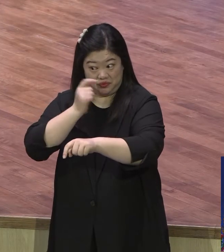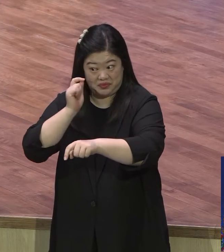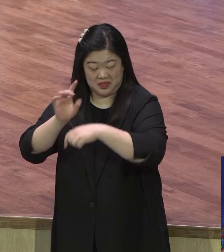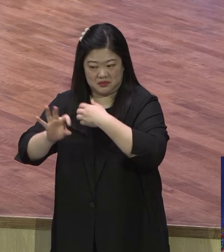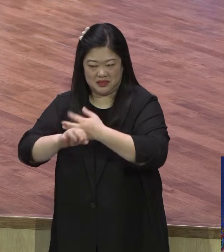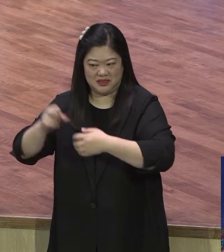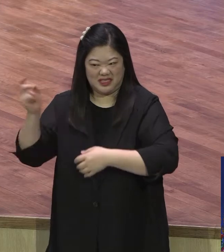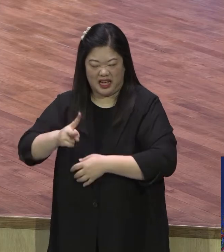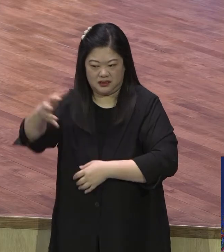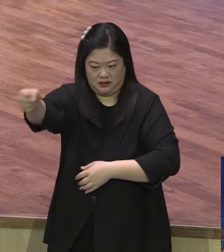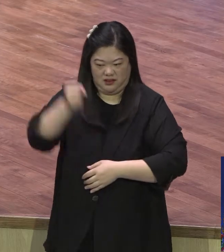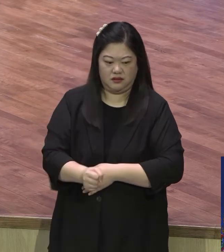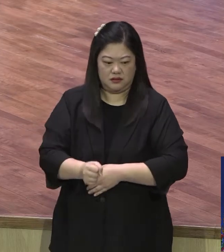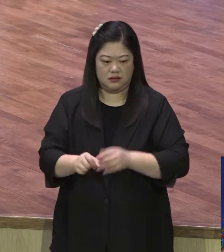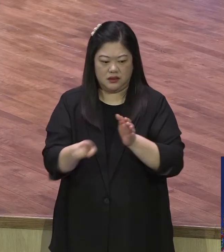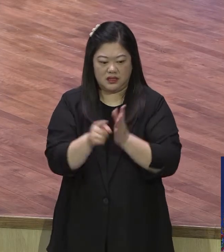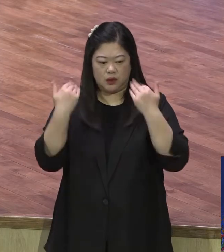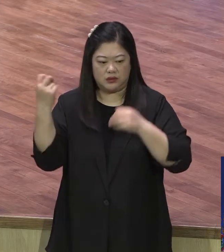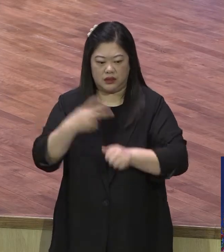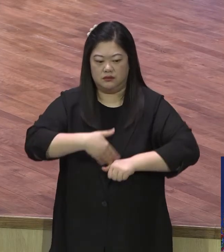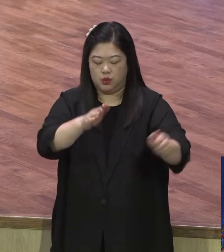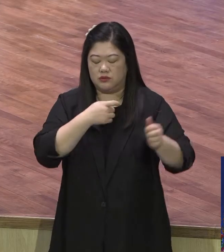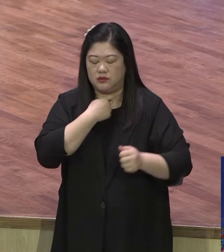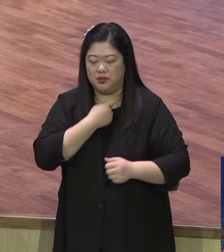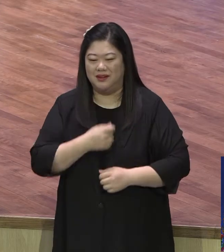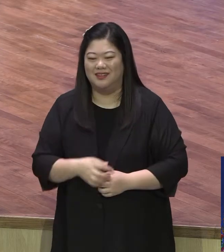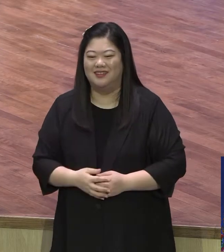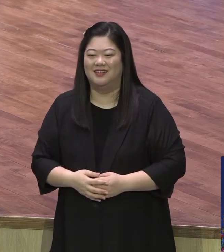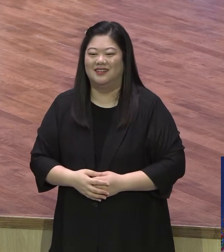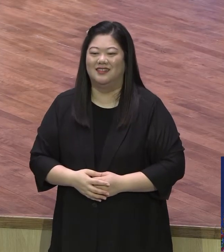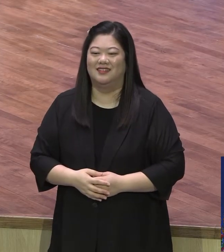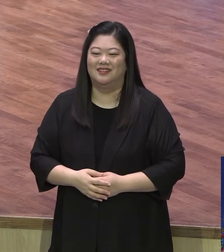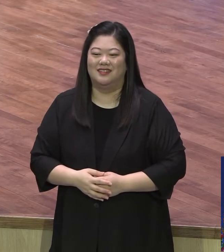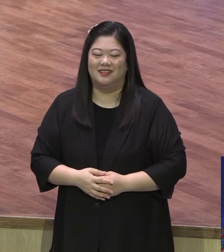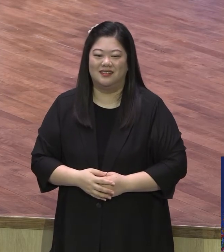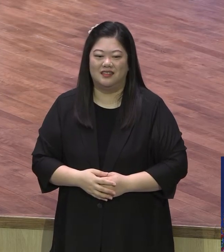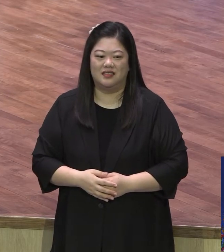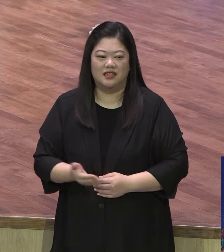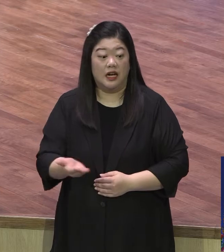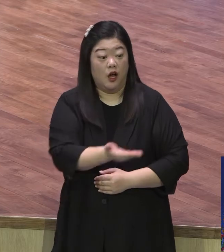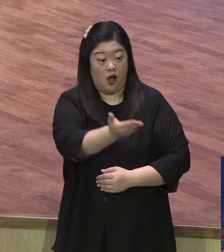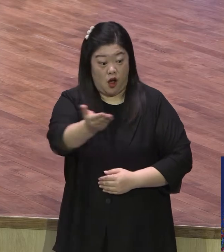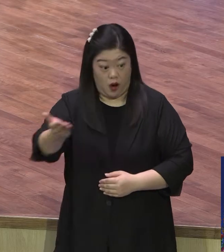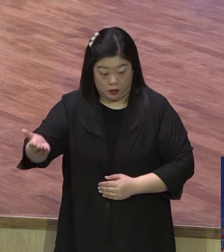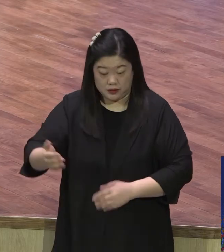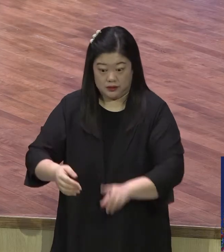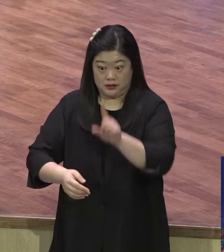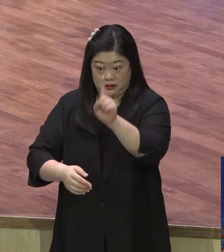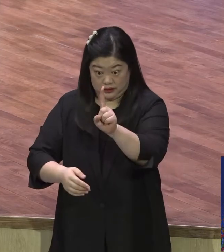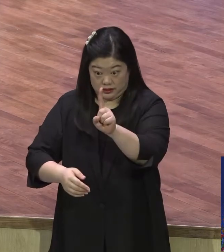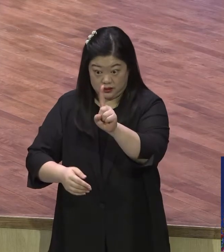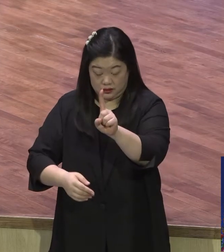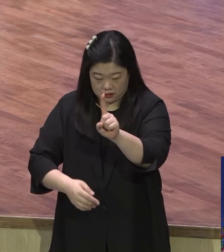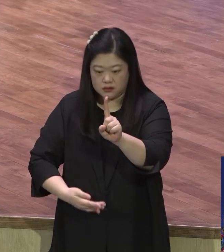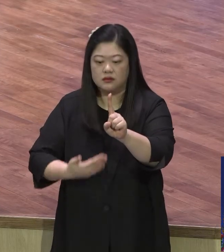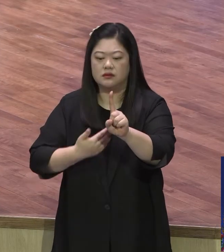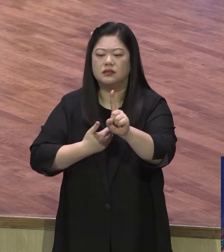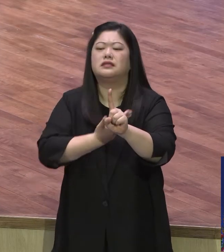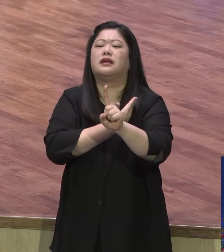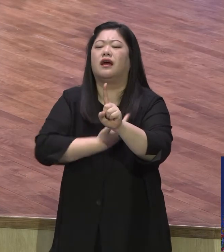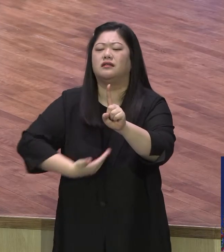여러분도 마찬가지입니다 여러분을 통해서 여러분 제자가 나와야 돼요 여러분이 메시지 하고는 현장이셔야 돼요